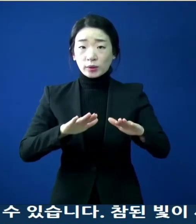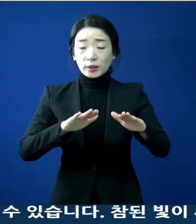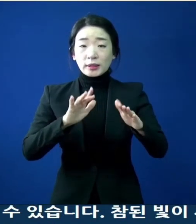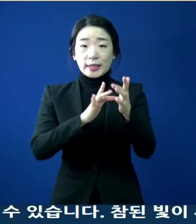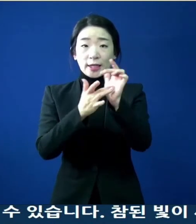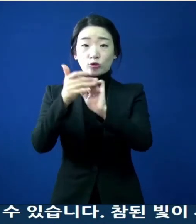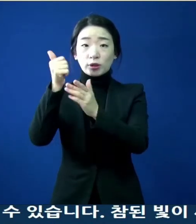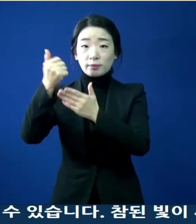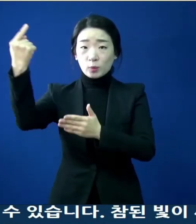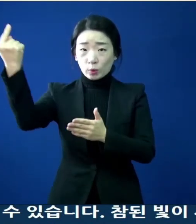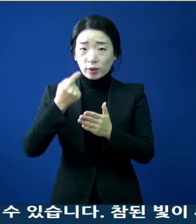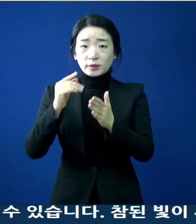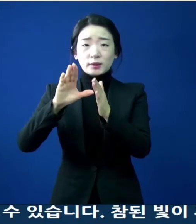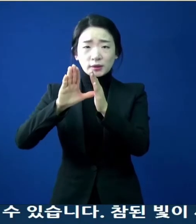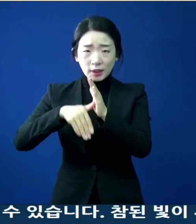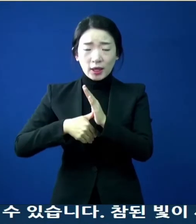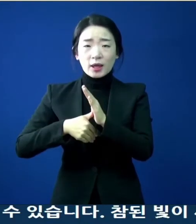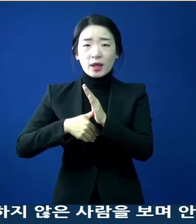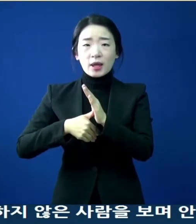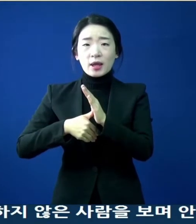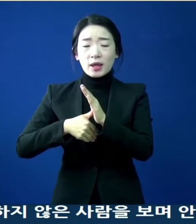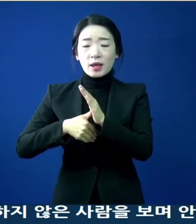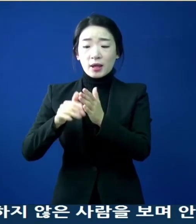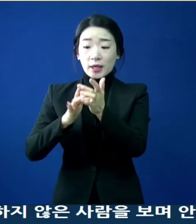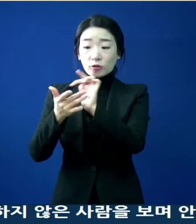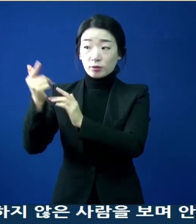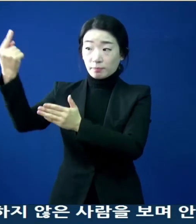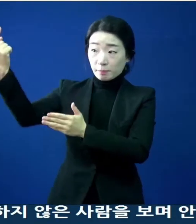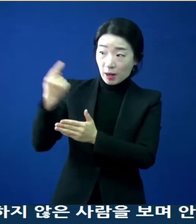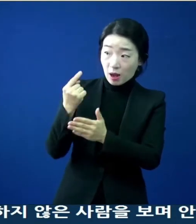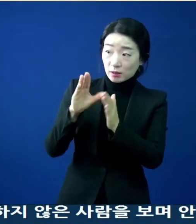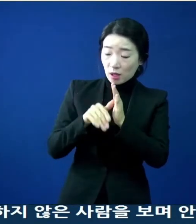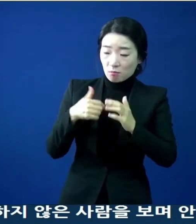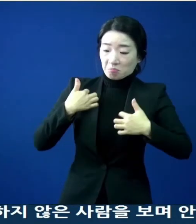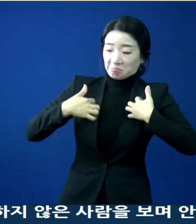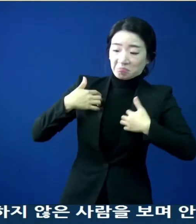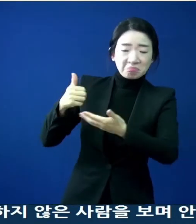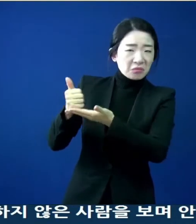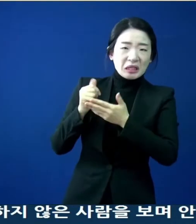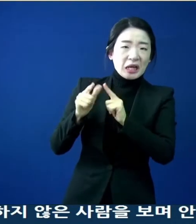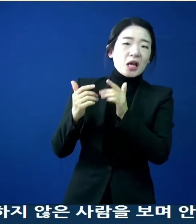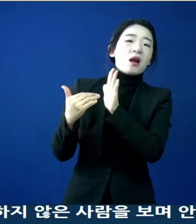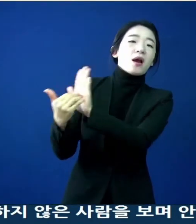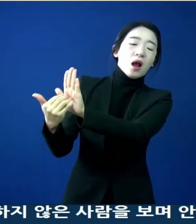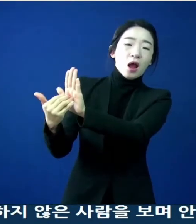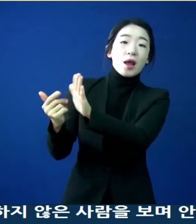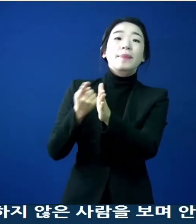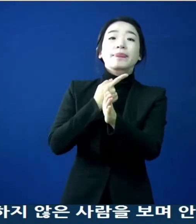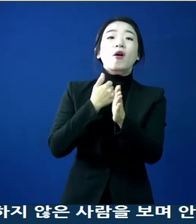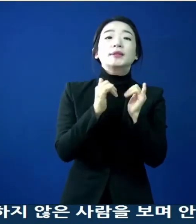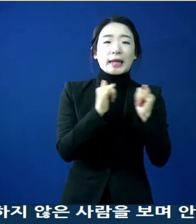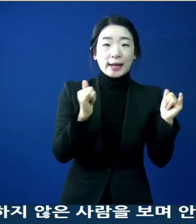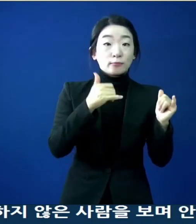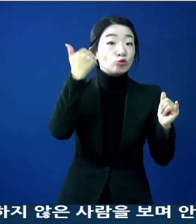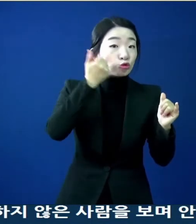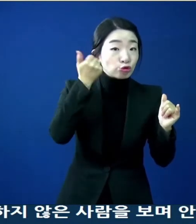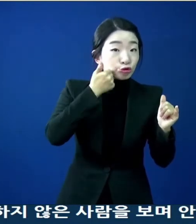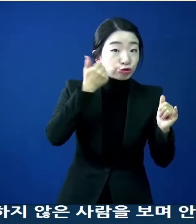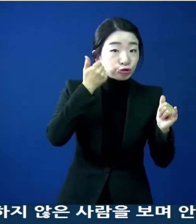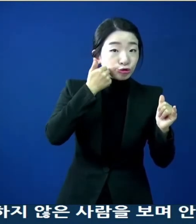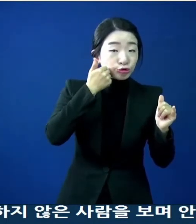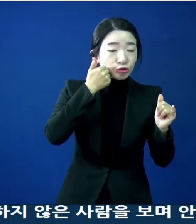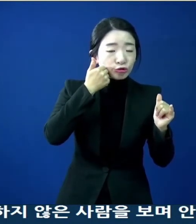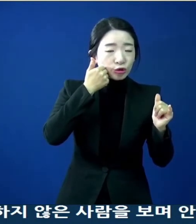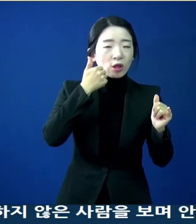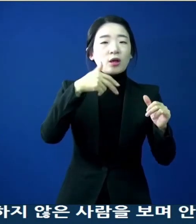그 예수님을 맞이하지 않았던, 예수님을 거부했던 그 사람들의 대부분이 누구냐면 당시의